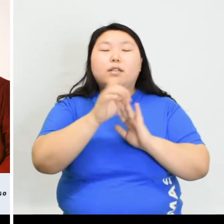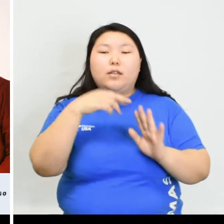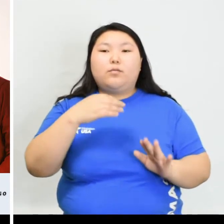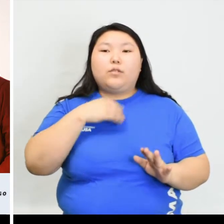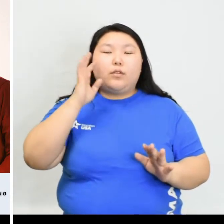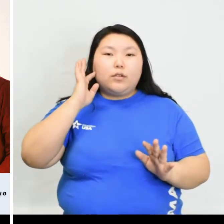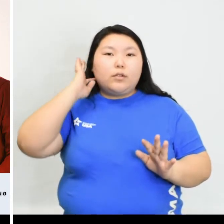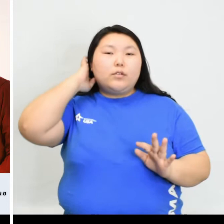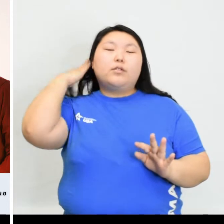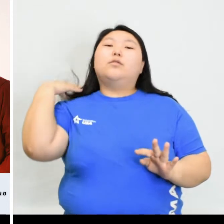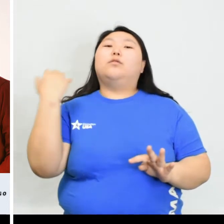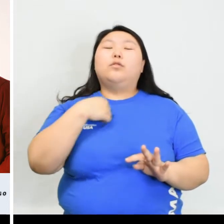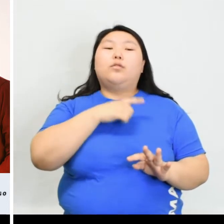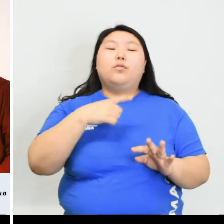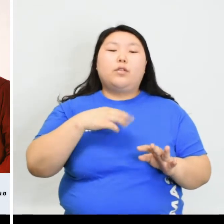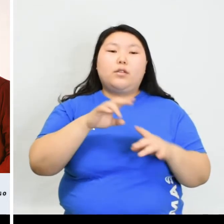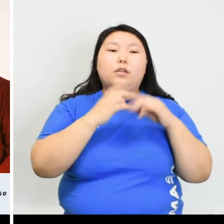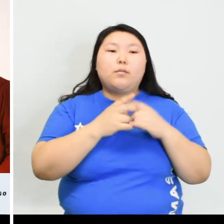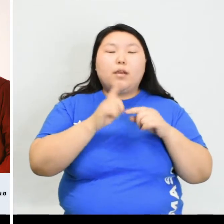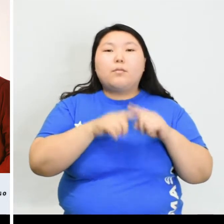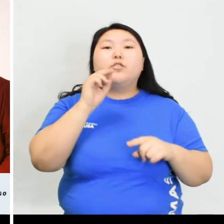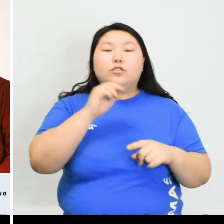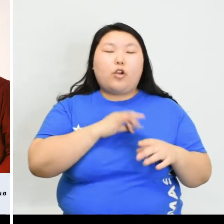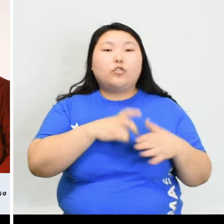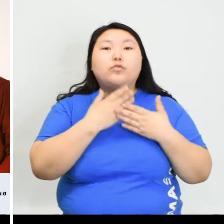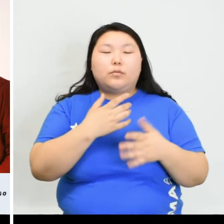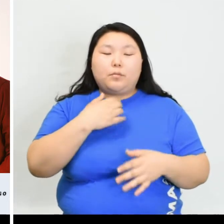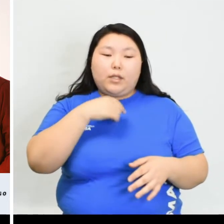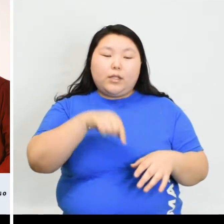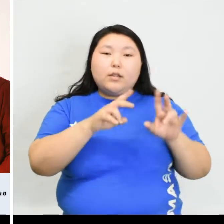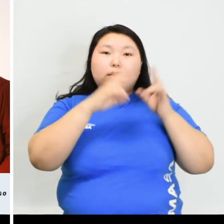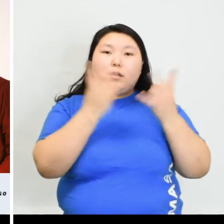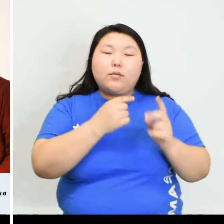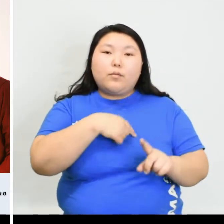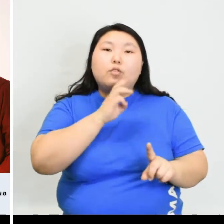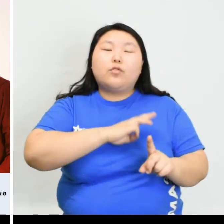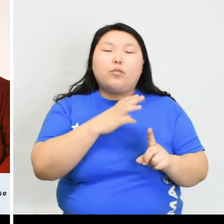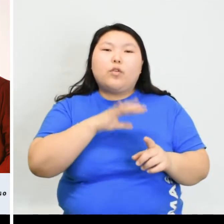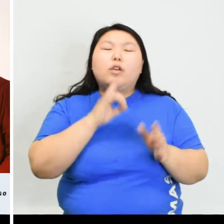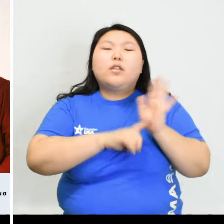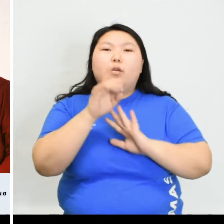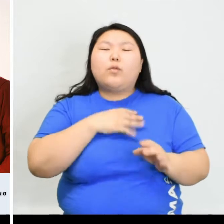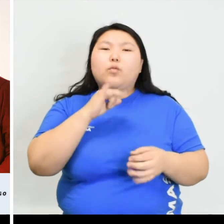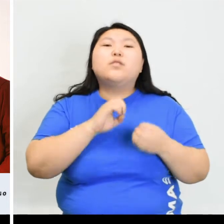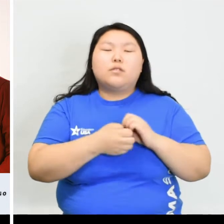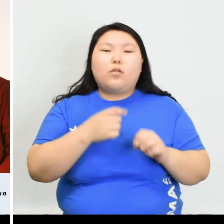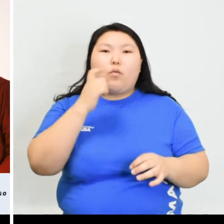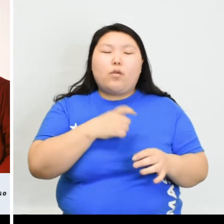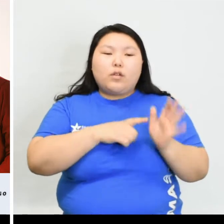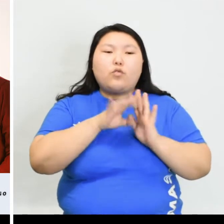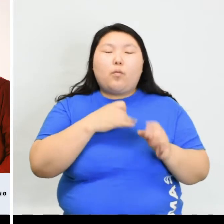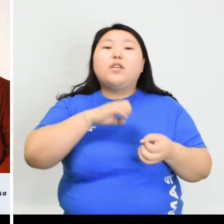энэ нийгэмдээ ямар чанар оруулж чадсан. Би нийгмийн төлөө би юу эхлээд юу хийсэн. Хүн чинь эхлээд юм